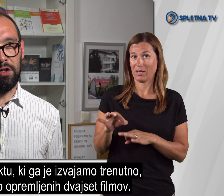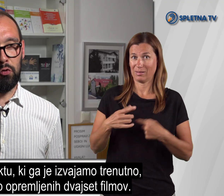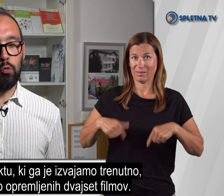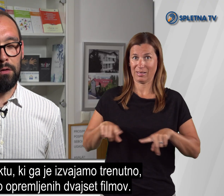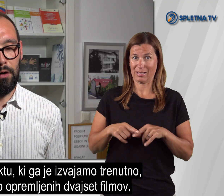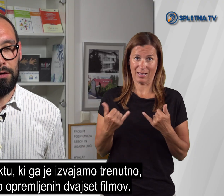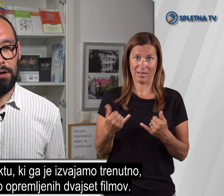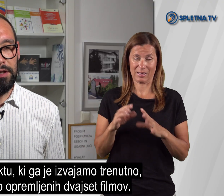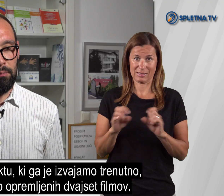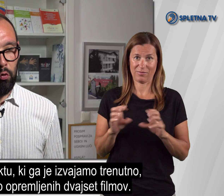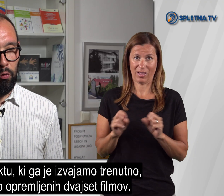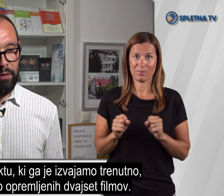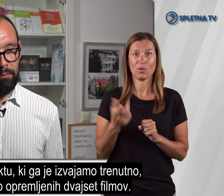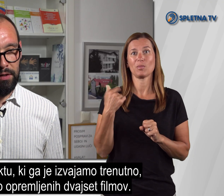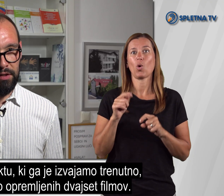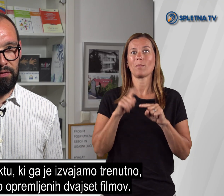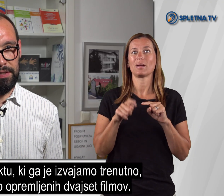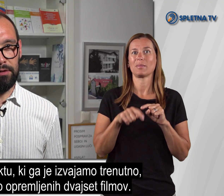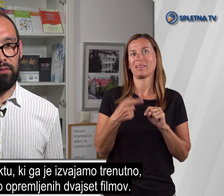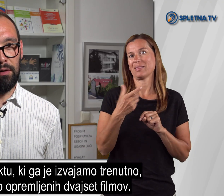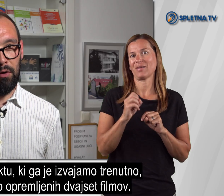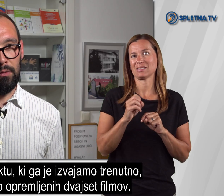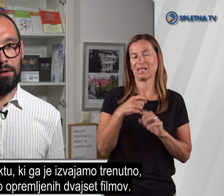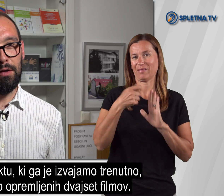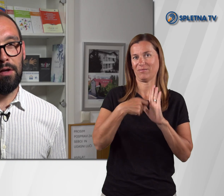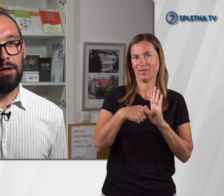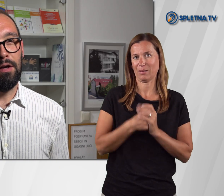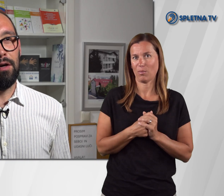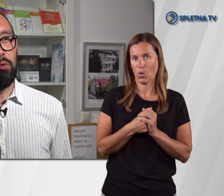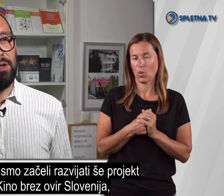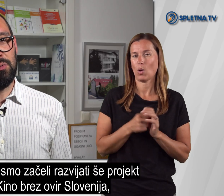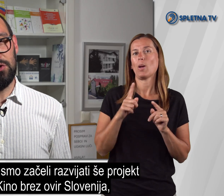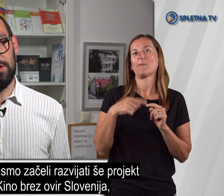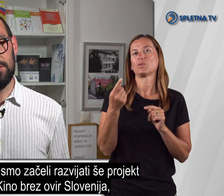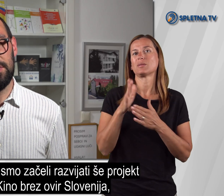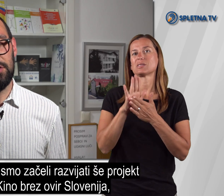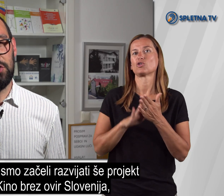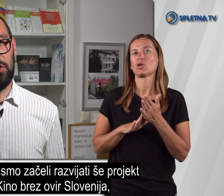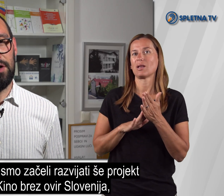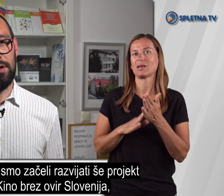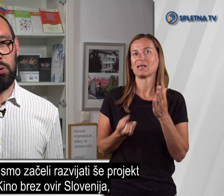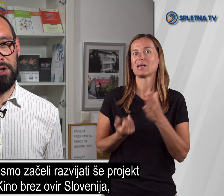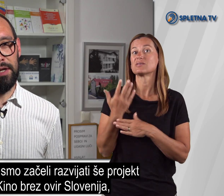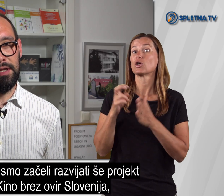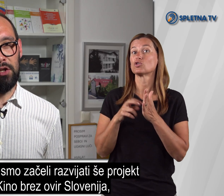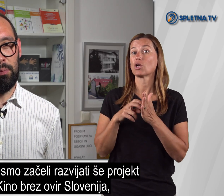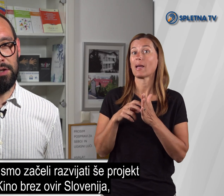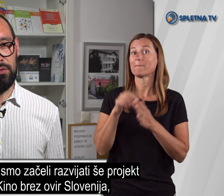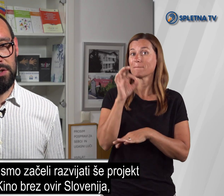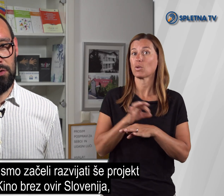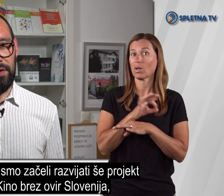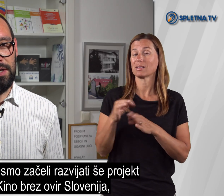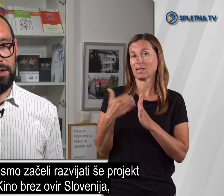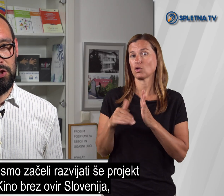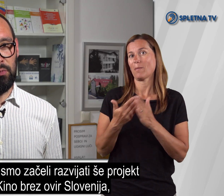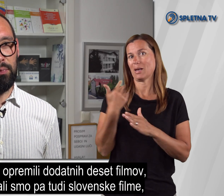izvajamo trenutno, je bilo opremljenih 20 filmov. Potem smo začeli razvijati še projekt Kino brez